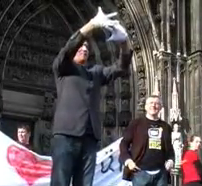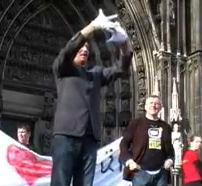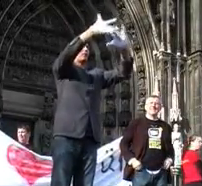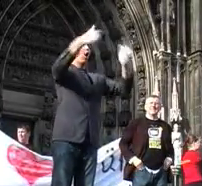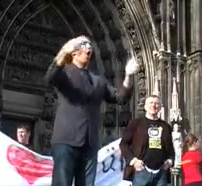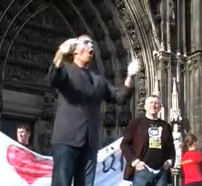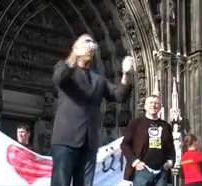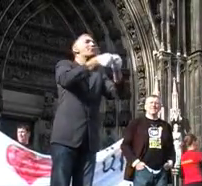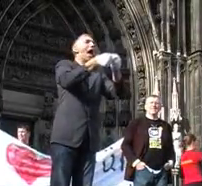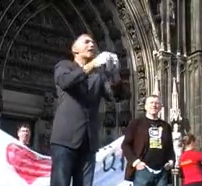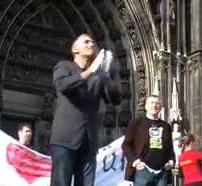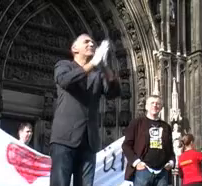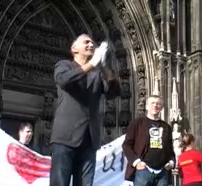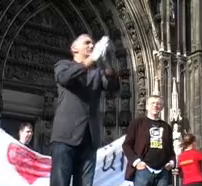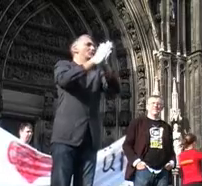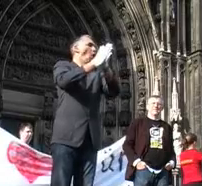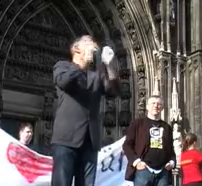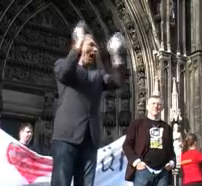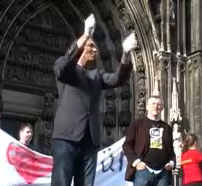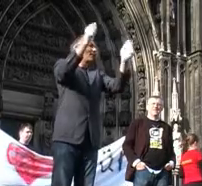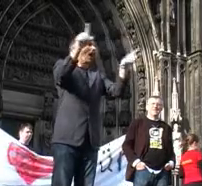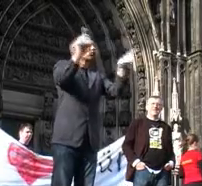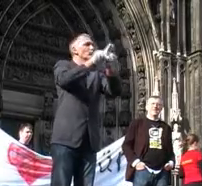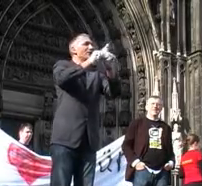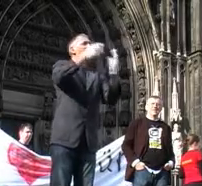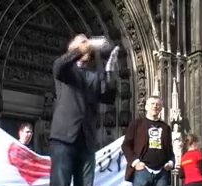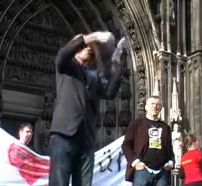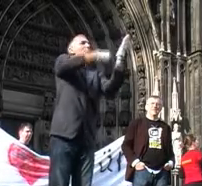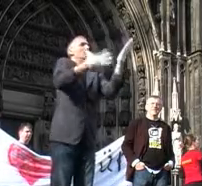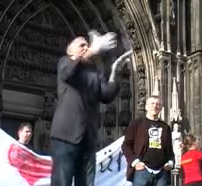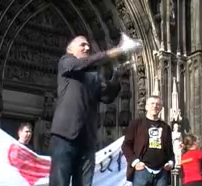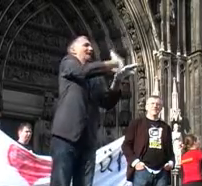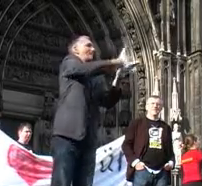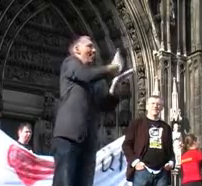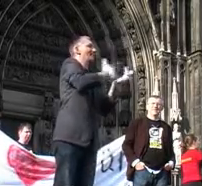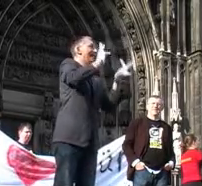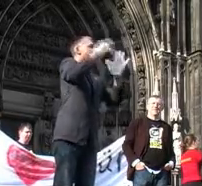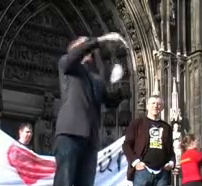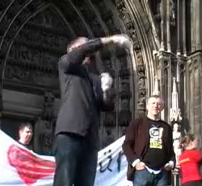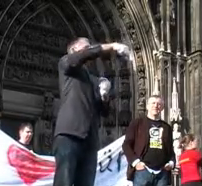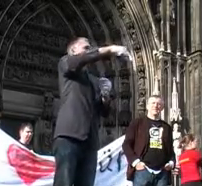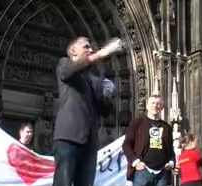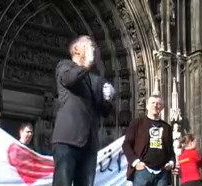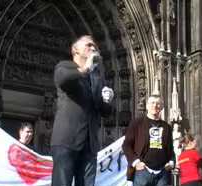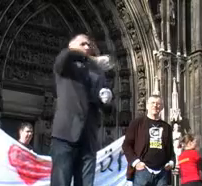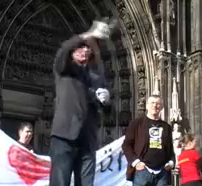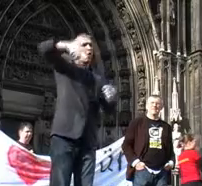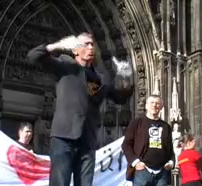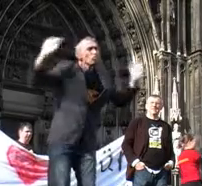Der nächste Schritt wird sein, dass es eine Internet-Online-Petition gibt. Wir werden auf diesem Wege weiterhin